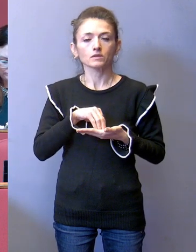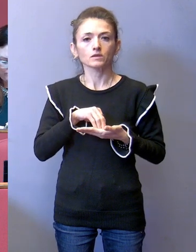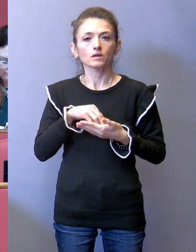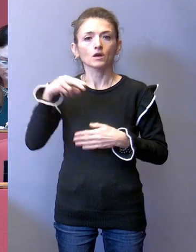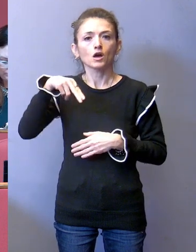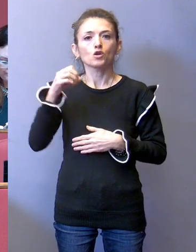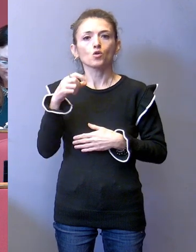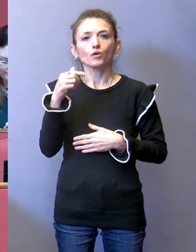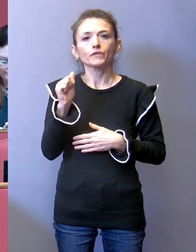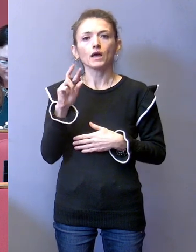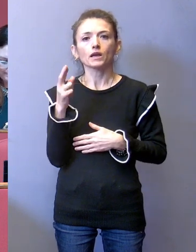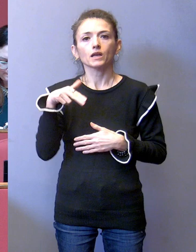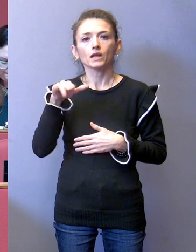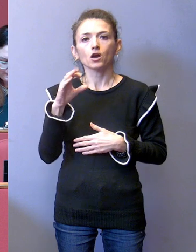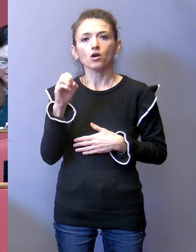Notarnicola